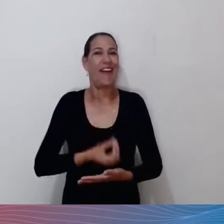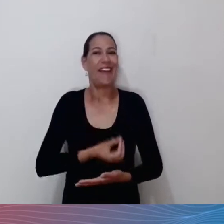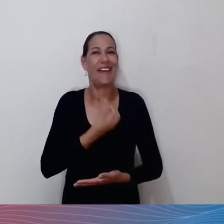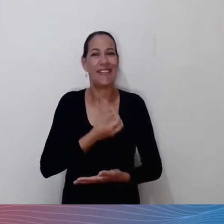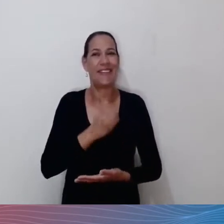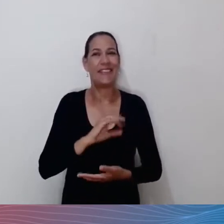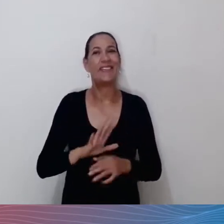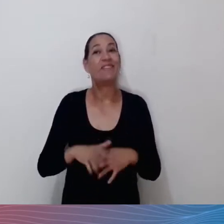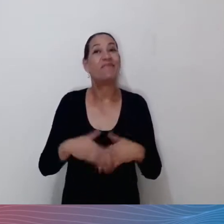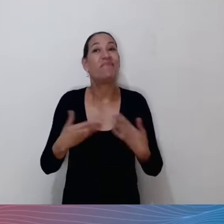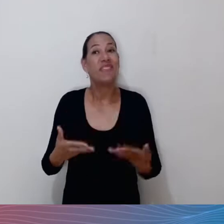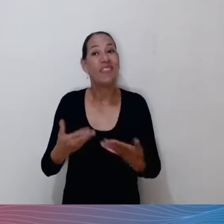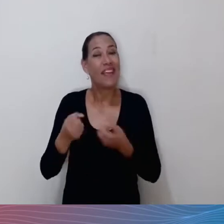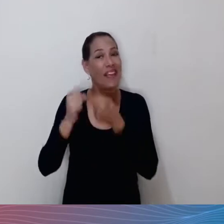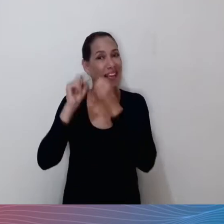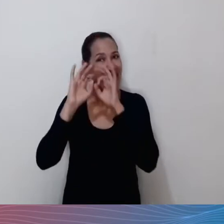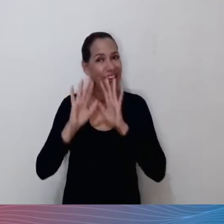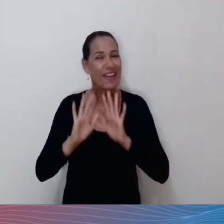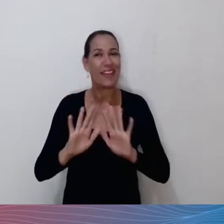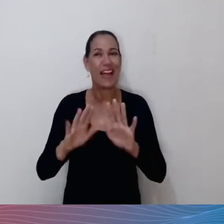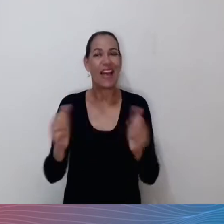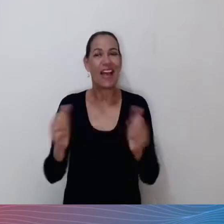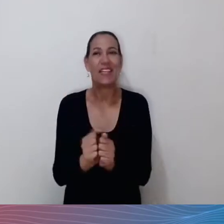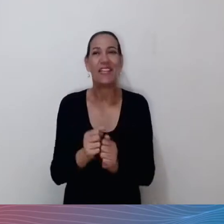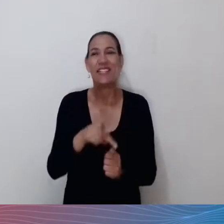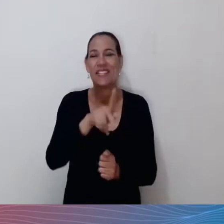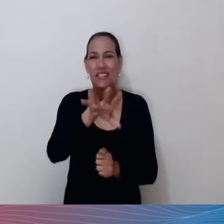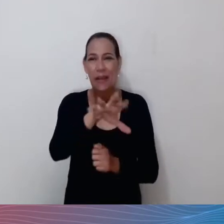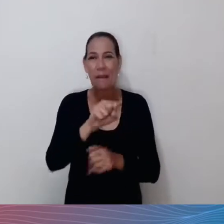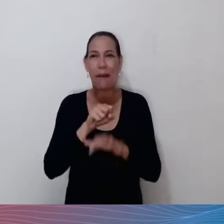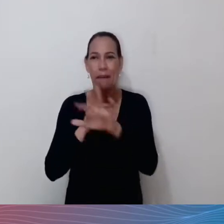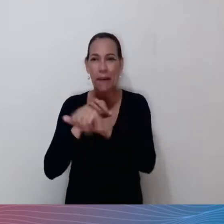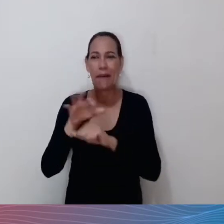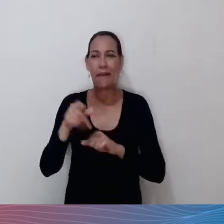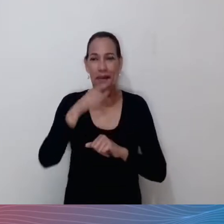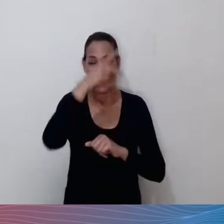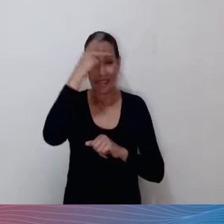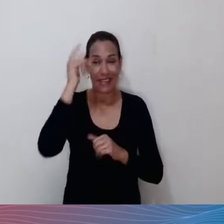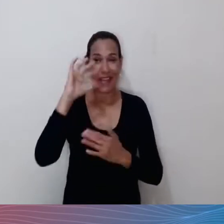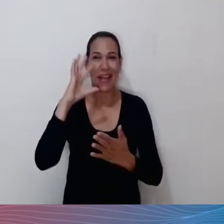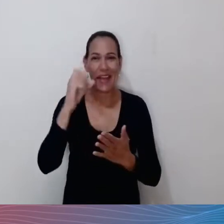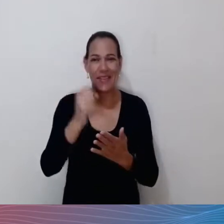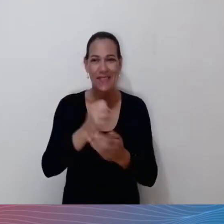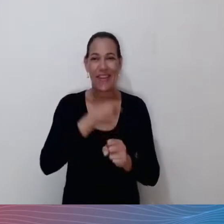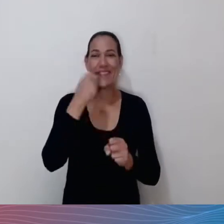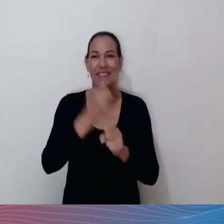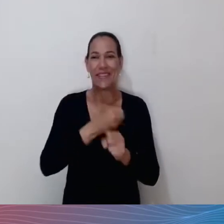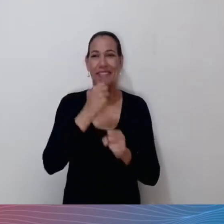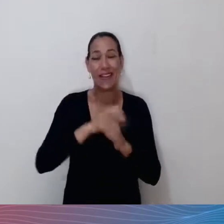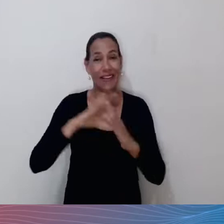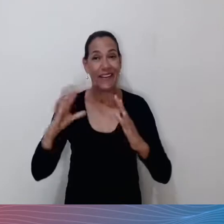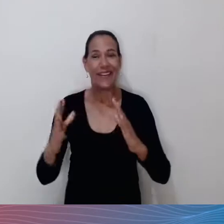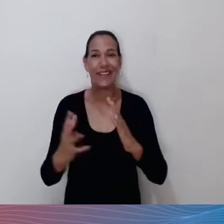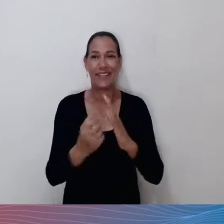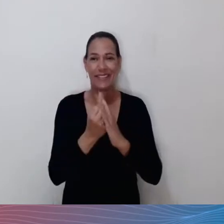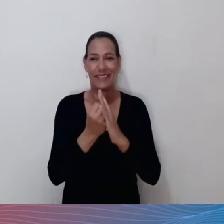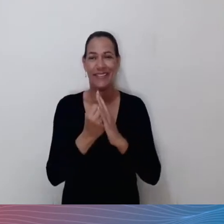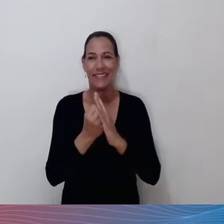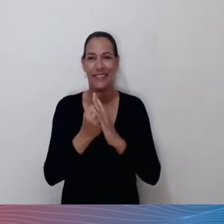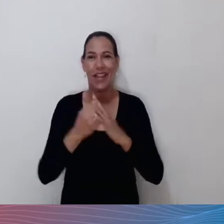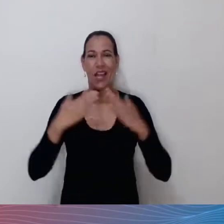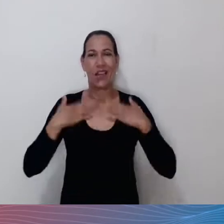vai trazer a edificação do corpo de Cristo. Muito bem, então nós temos que dar sequência